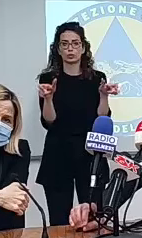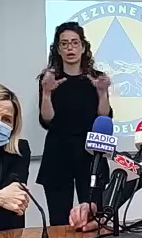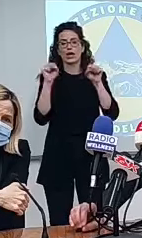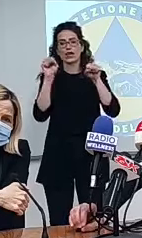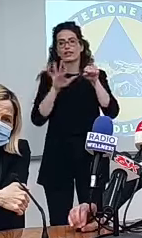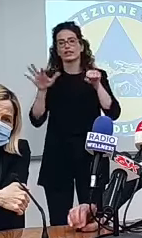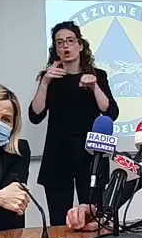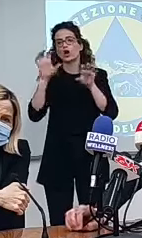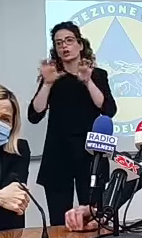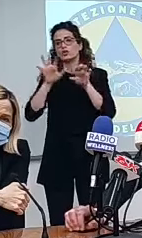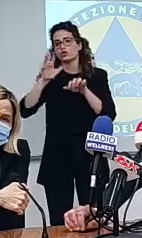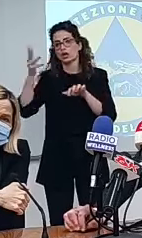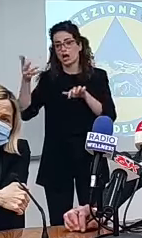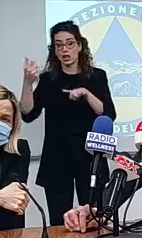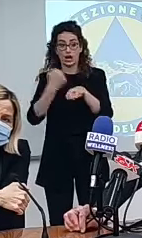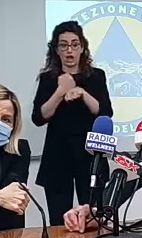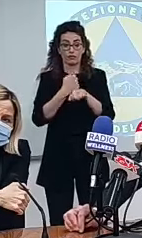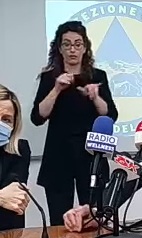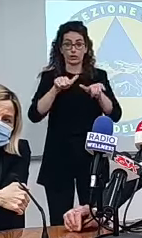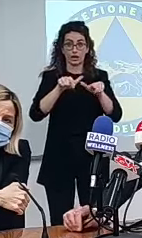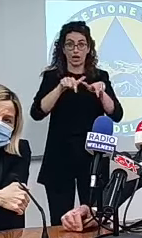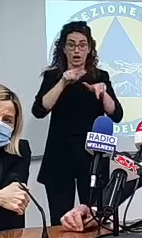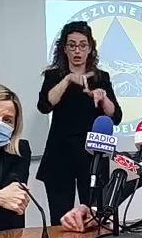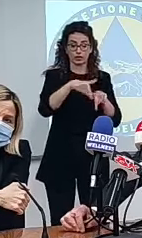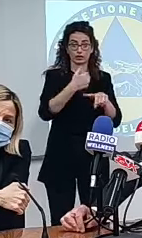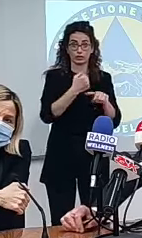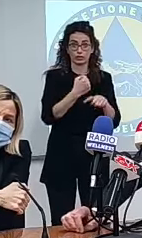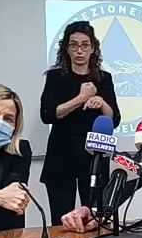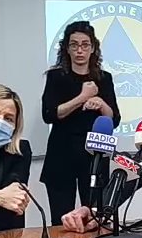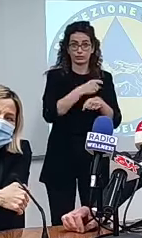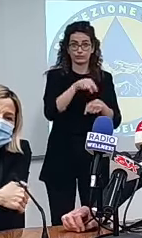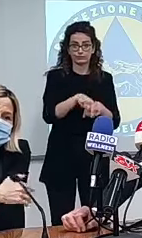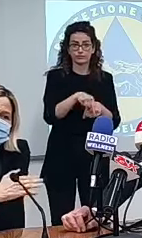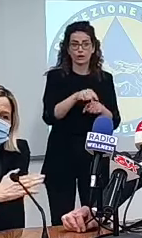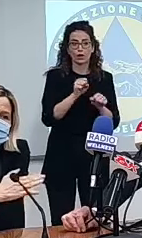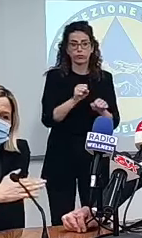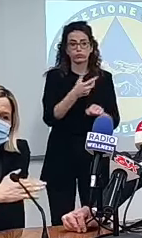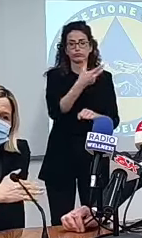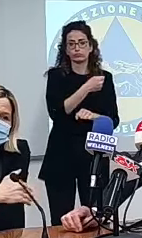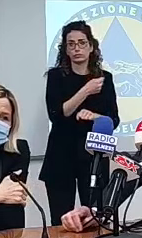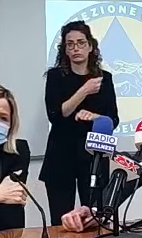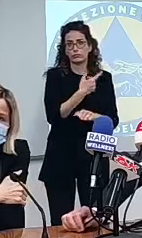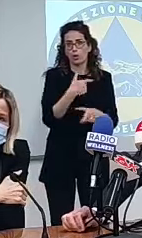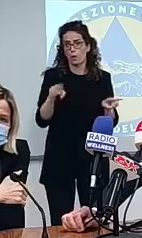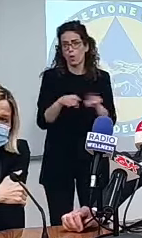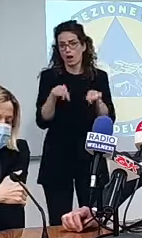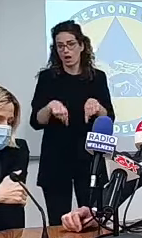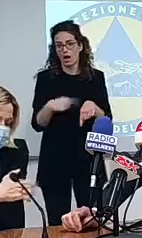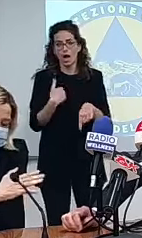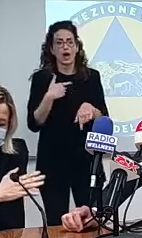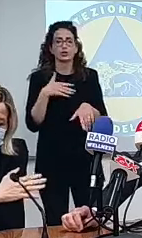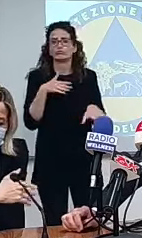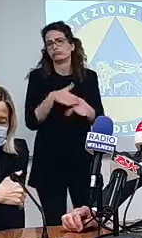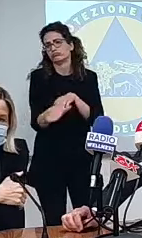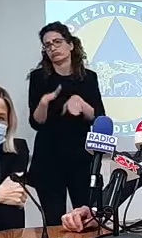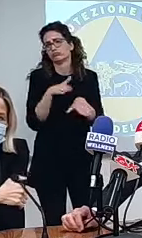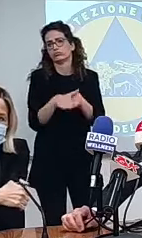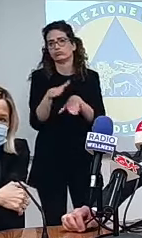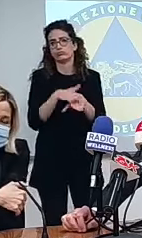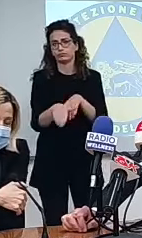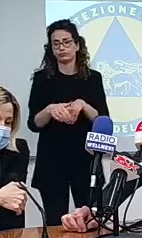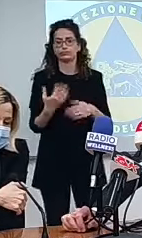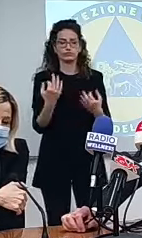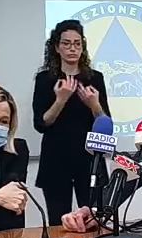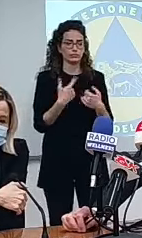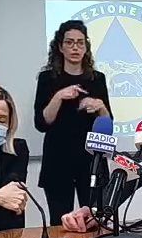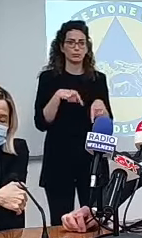altre regioni che lavorano in quella regione la possibilità di vaccinarsi, questo succede anche qui. Certo, penso che sia... Per noi è d'ufficio questo. D'accordo,